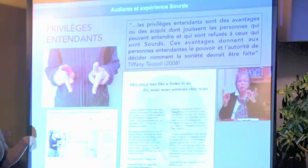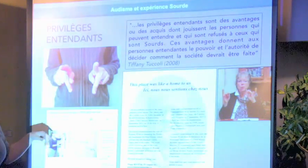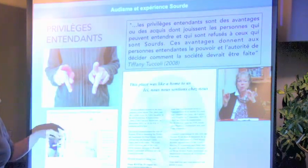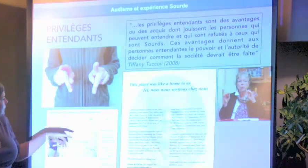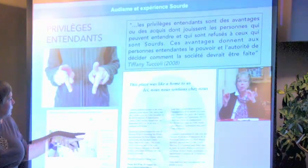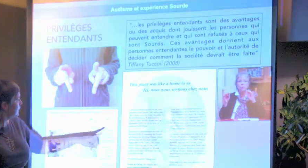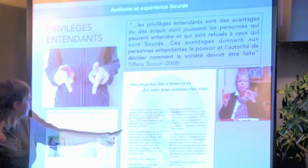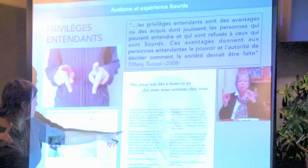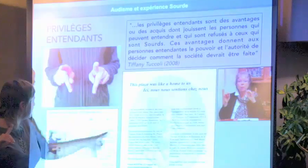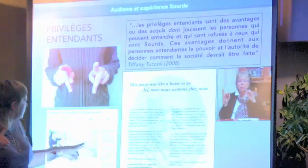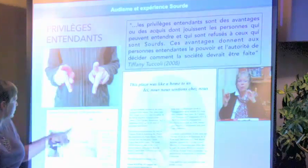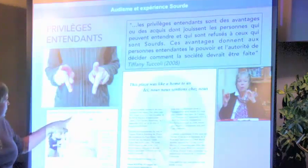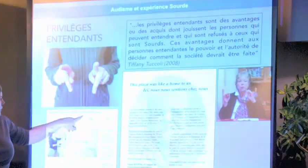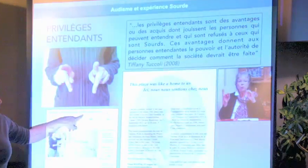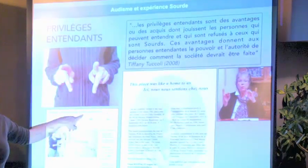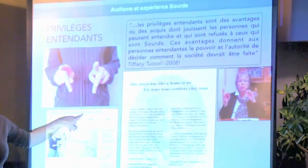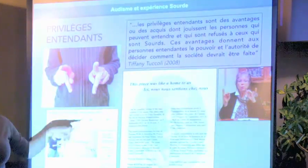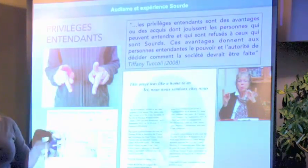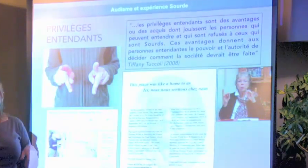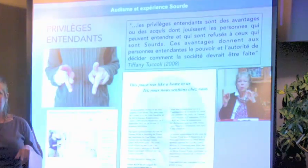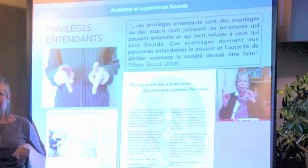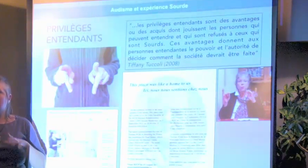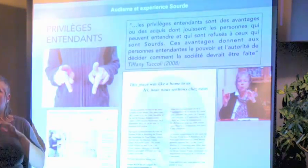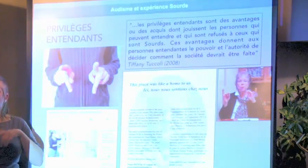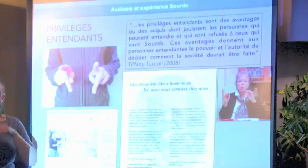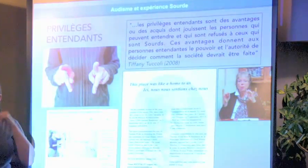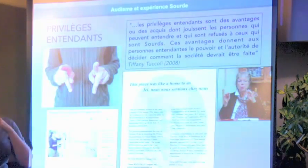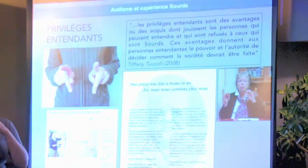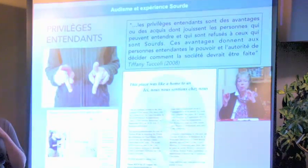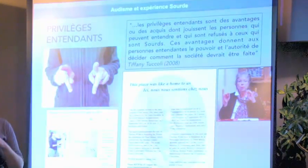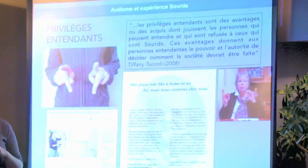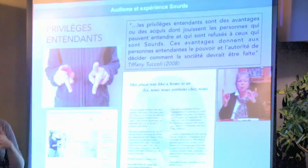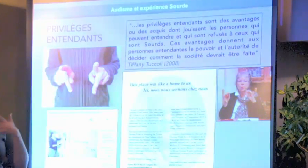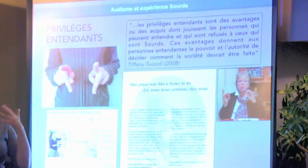il a fait bâtir un édifice, et c'est en son honneur qu'on a nommé le centre.